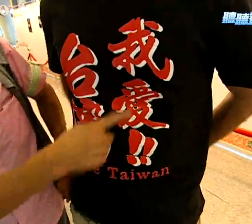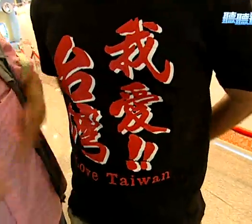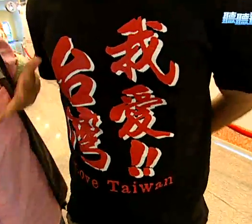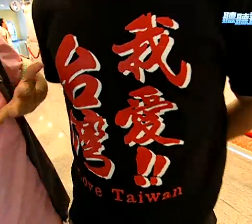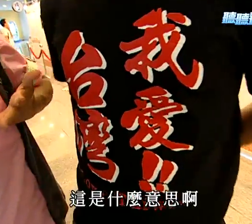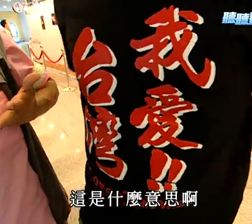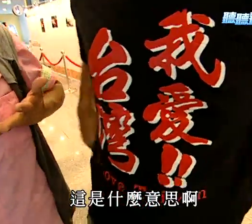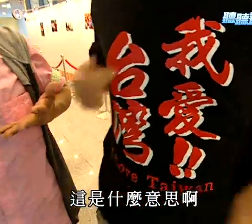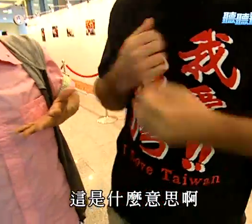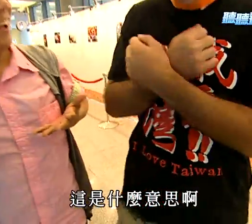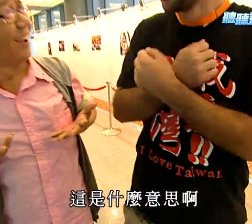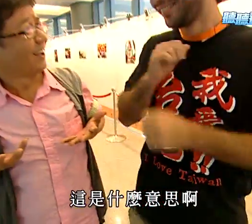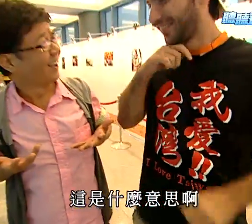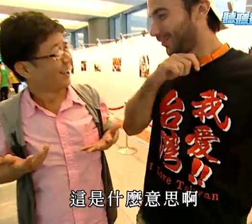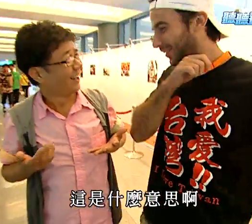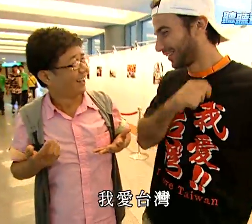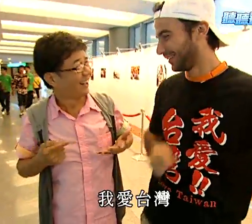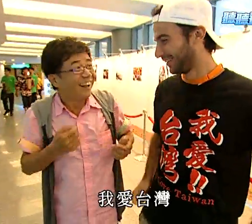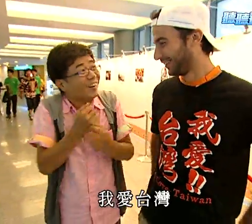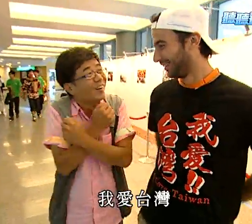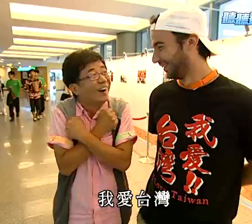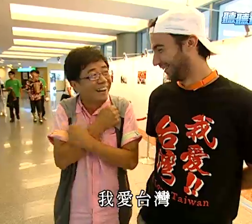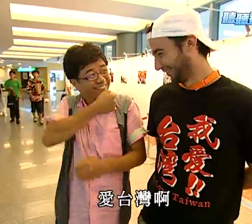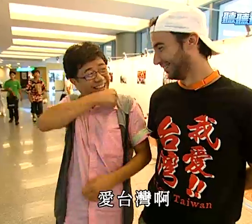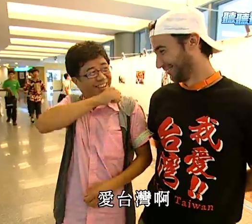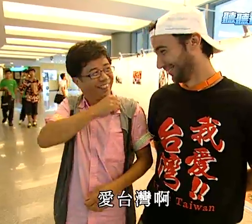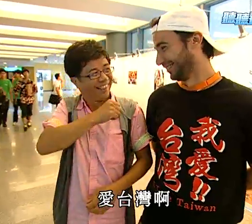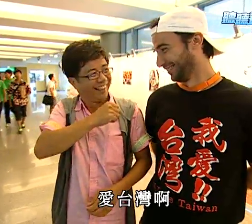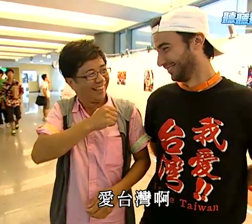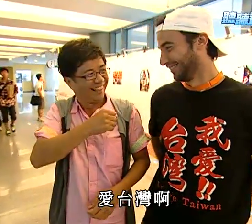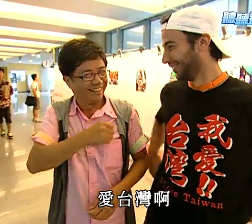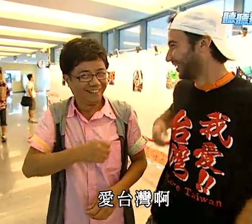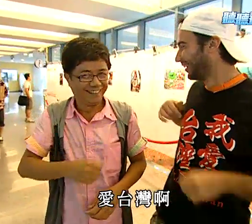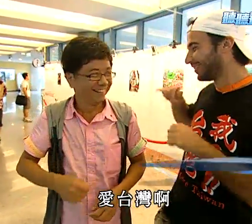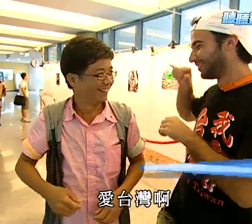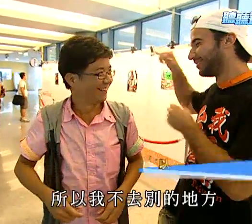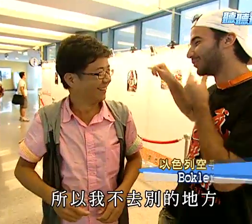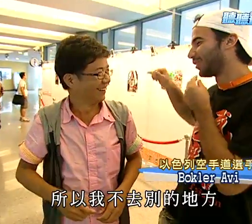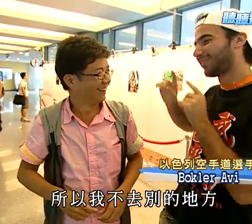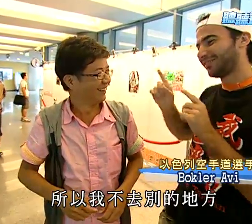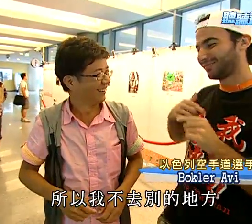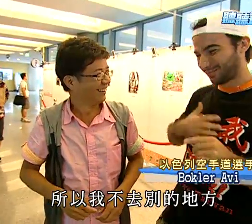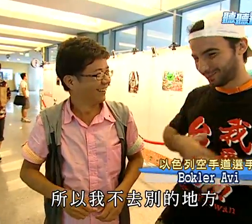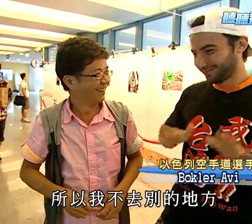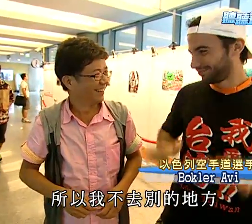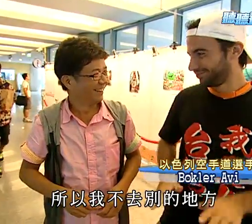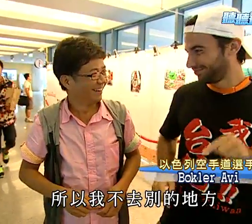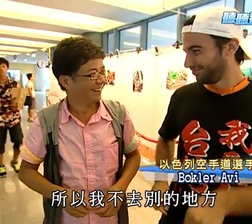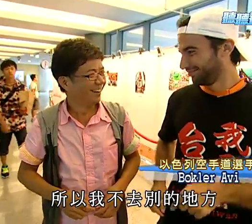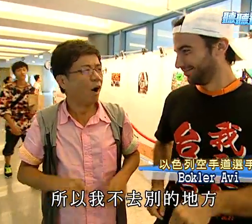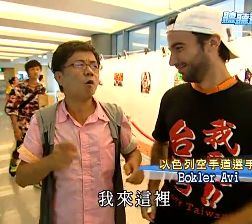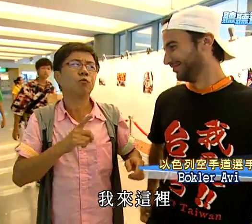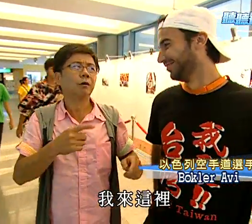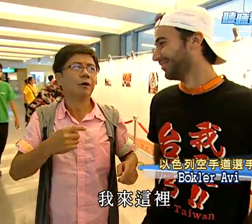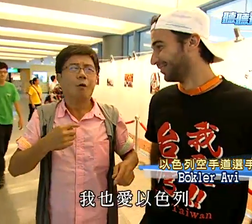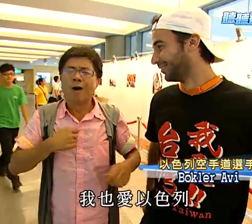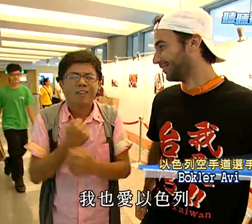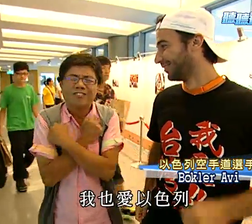这是什么意思啊？ 我爱台湾， 爱台湾啊！ 哎，所以我不去别的地方，我来这里。哦， 我也爱以